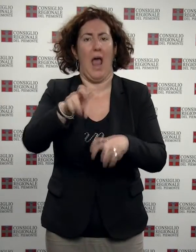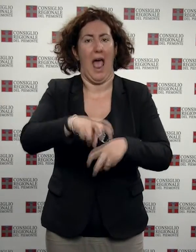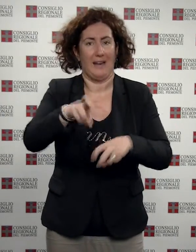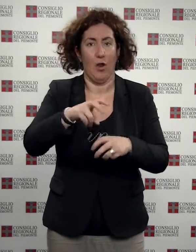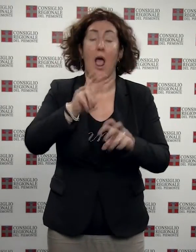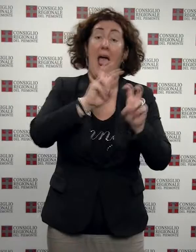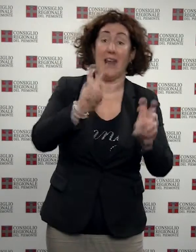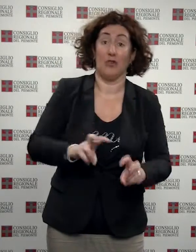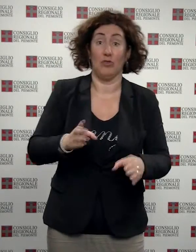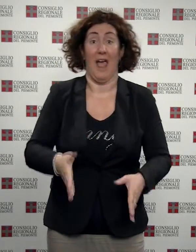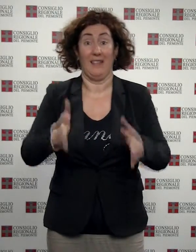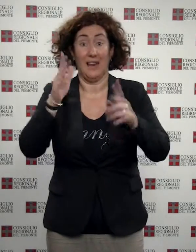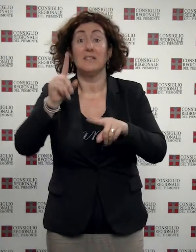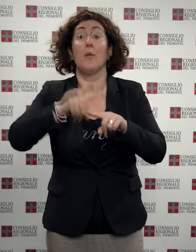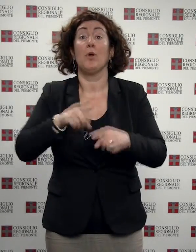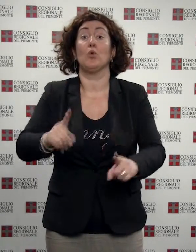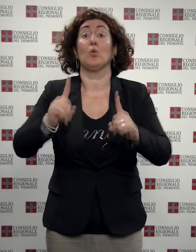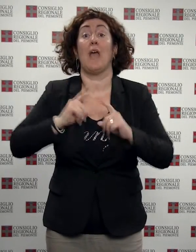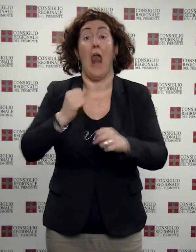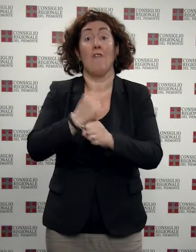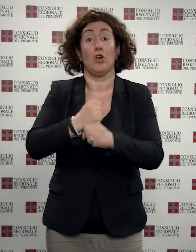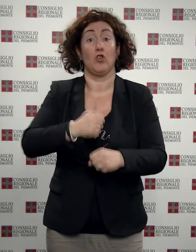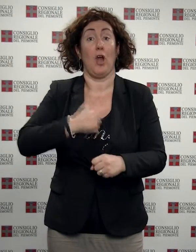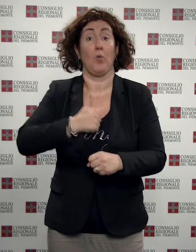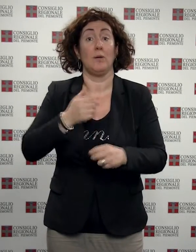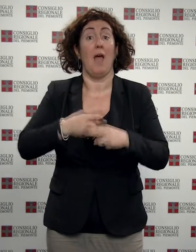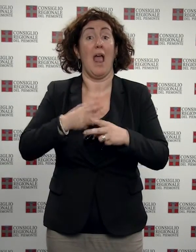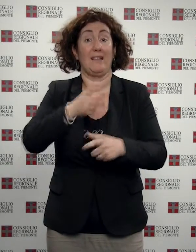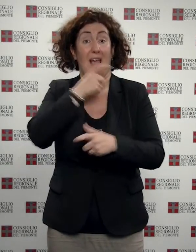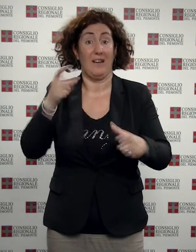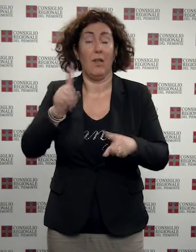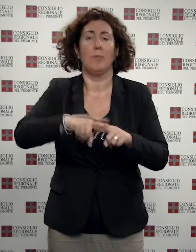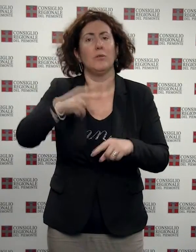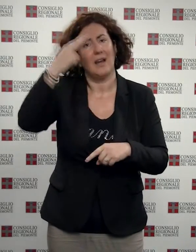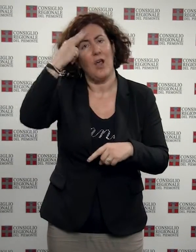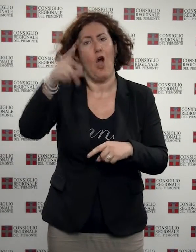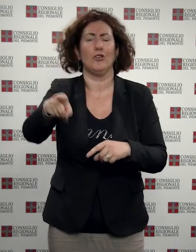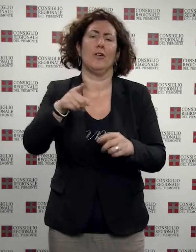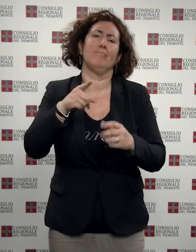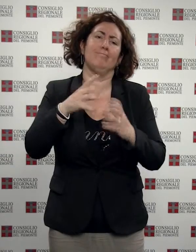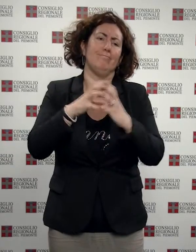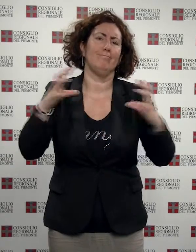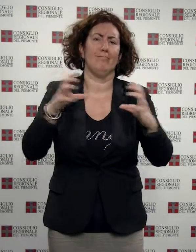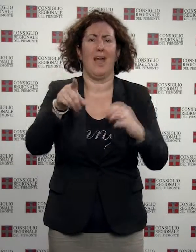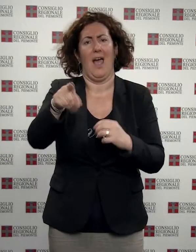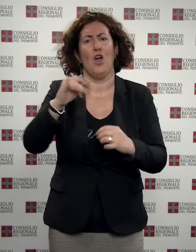lavoratori autonomi colpiti da malattia grave e commemorazione degli imprenditori piemontesi suicidi a causa della crisi.